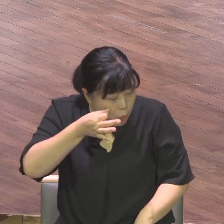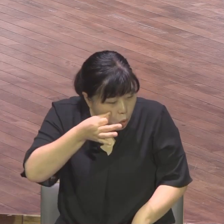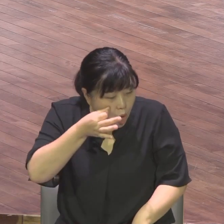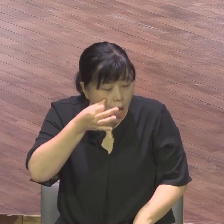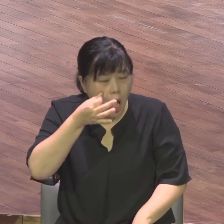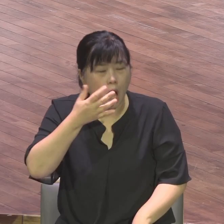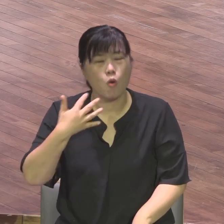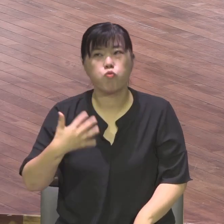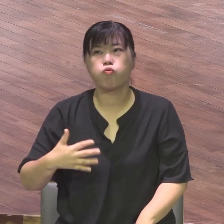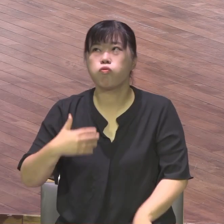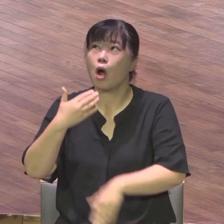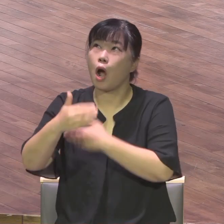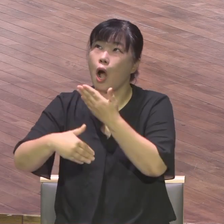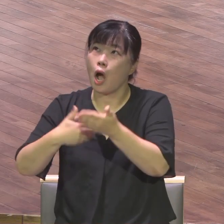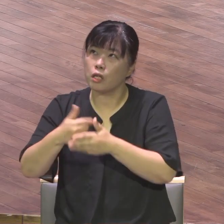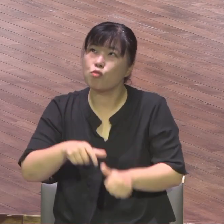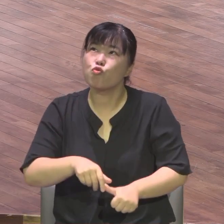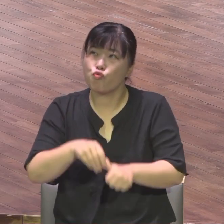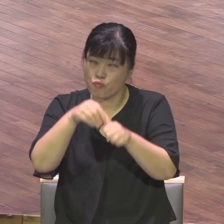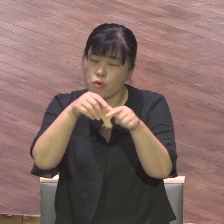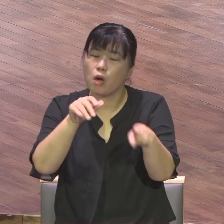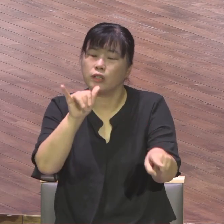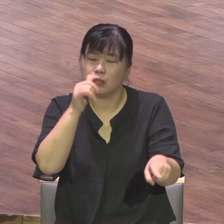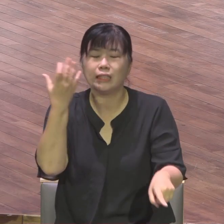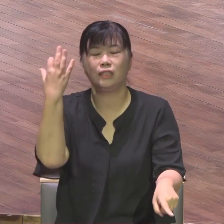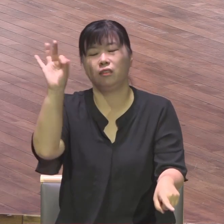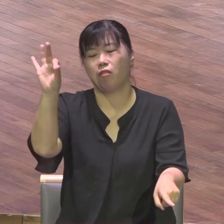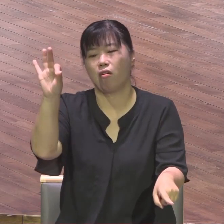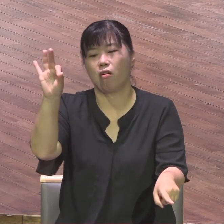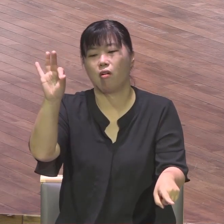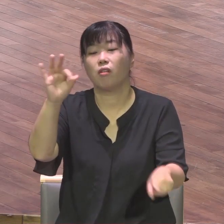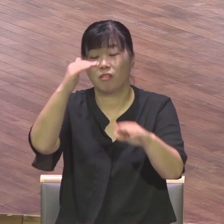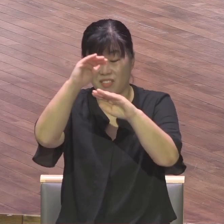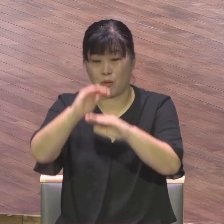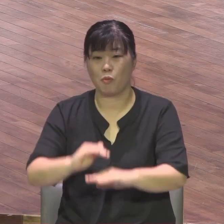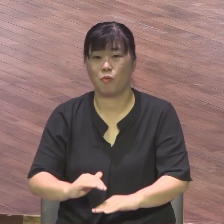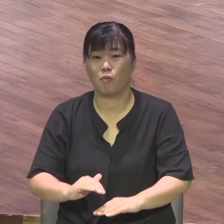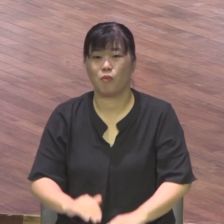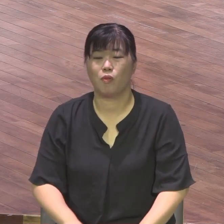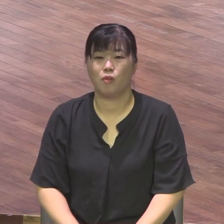아, 이 베드로가 성령 받은 이들에게